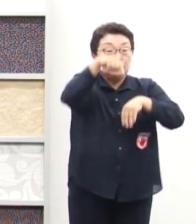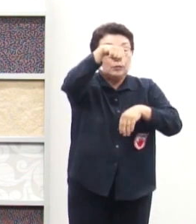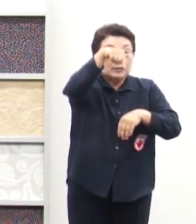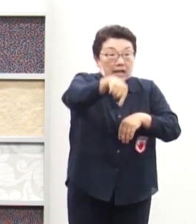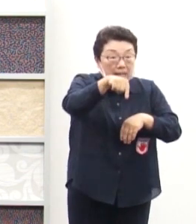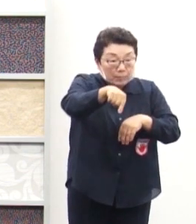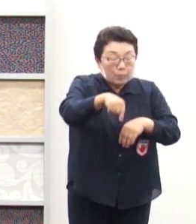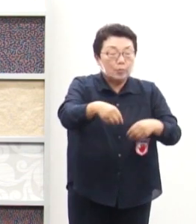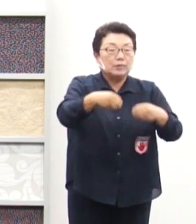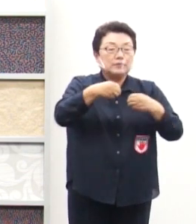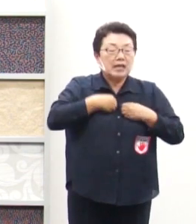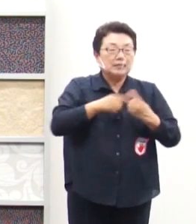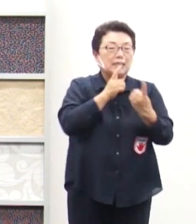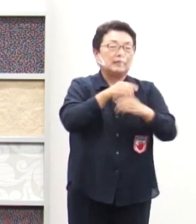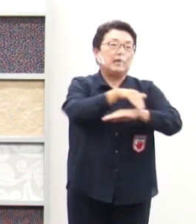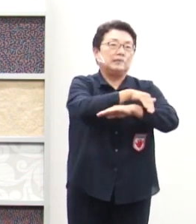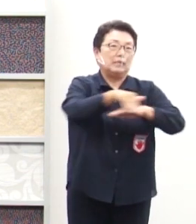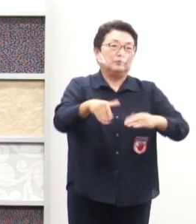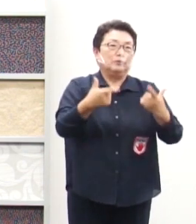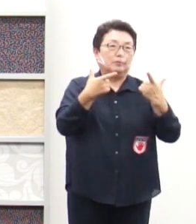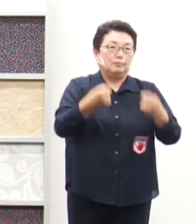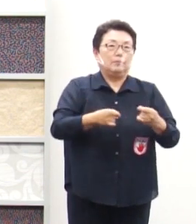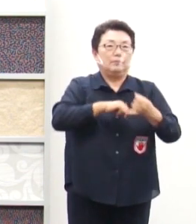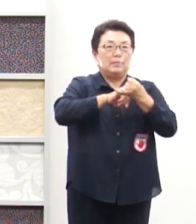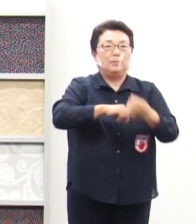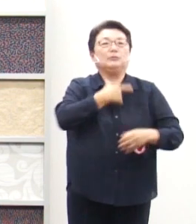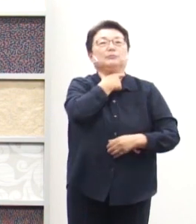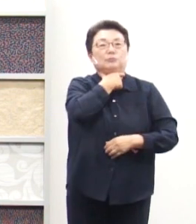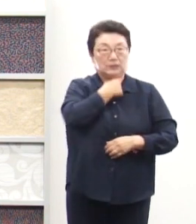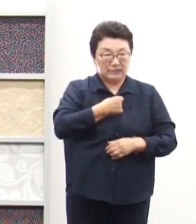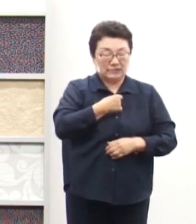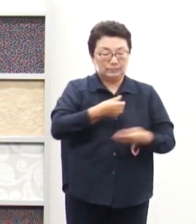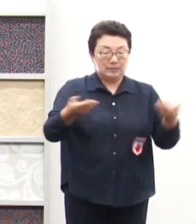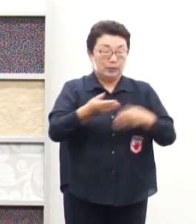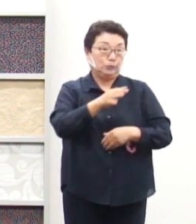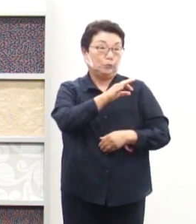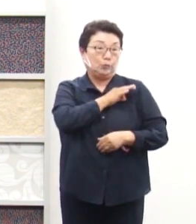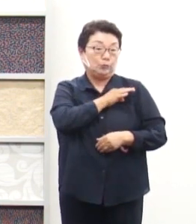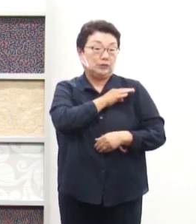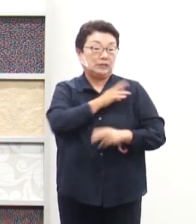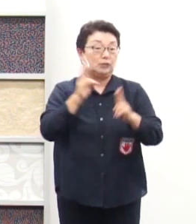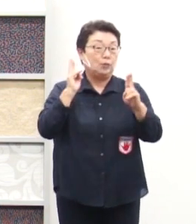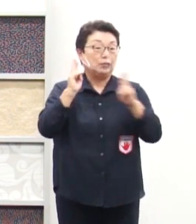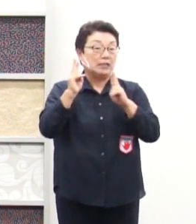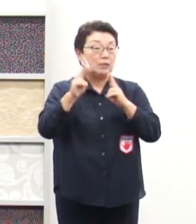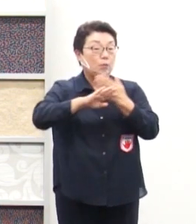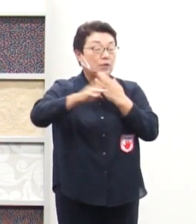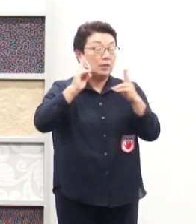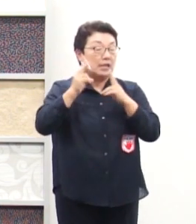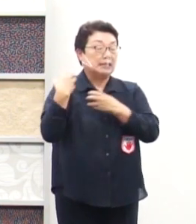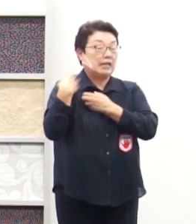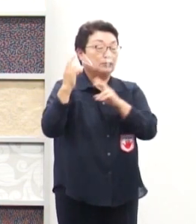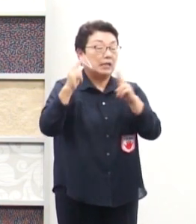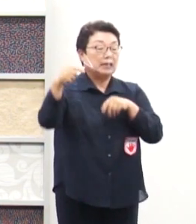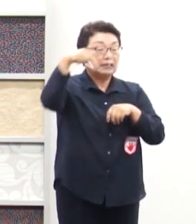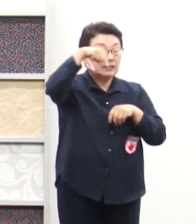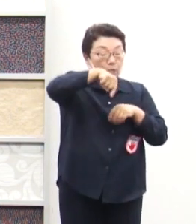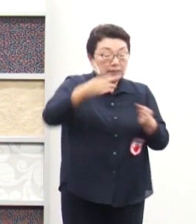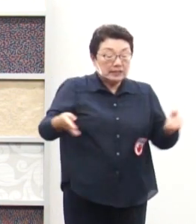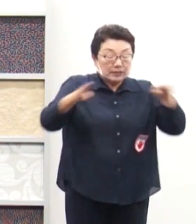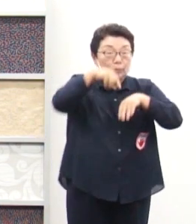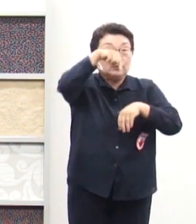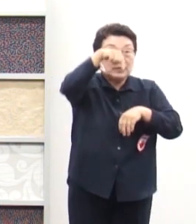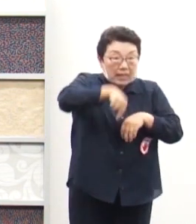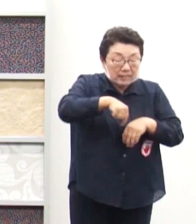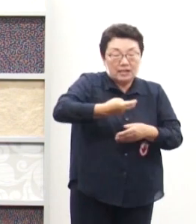感染対策の徹底を図ること、あるいは、職員、委託業者等の施設内での、飲食時や喫